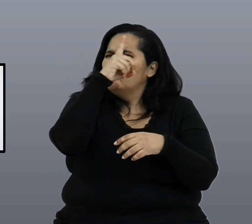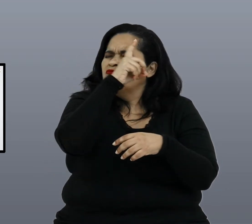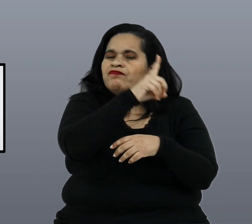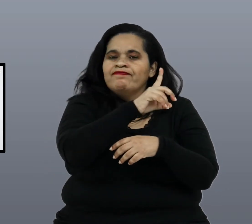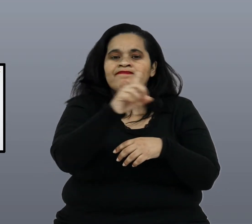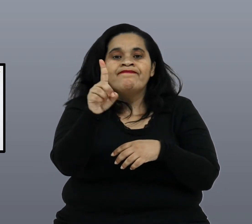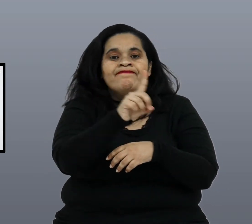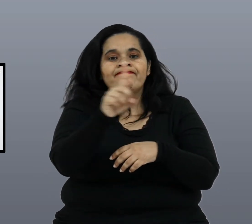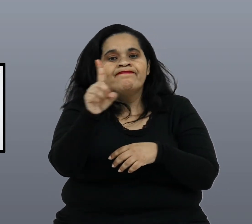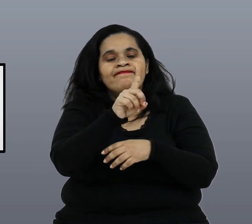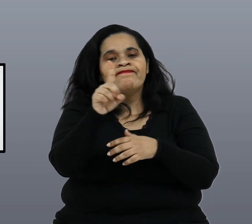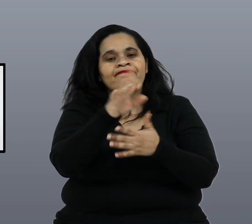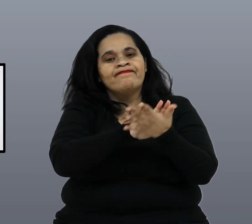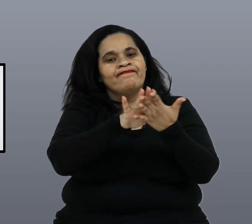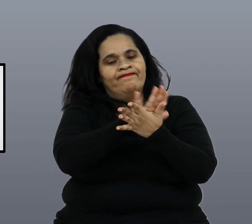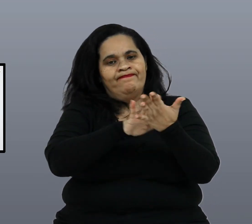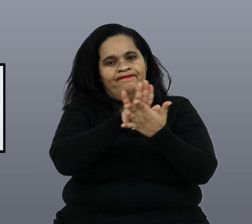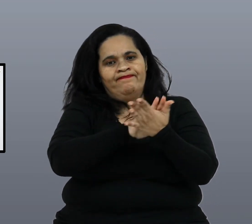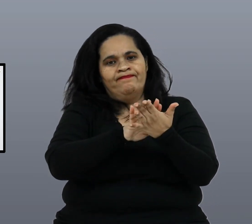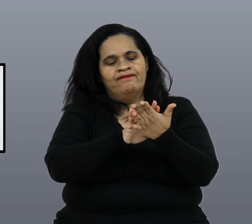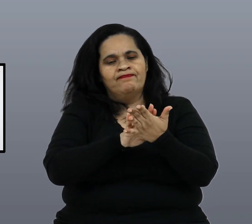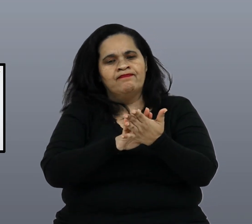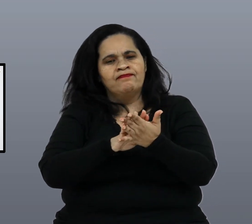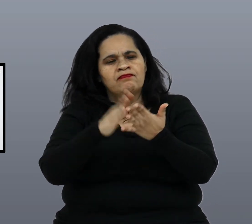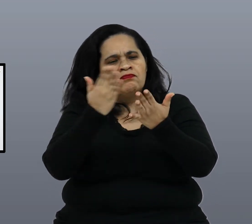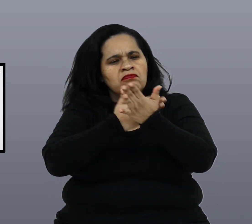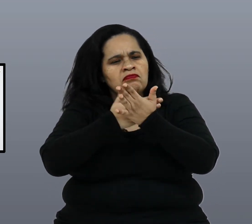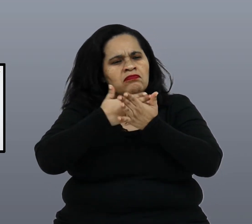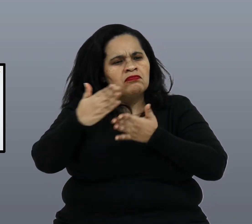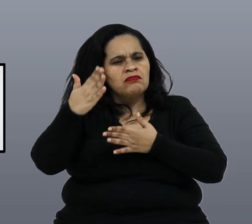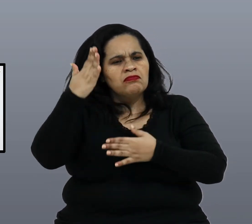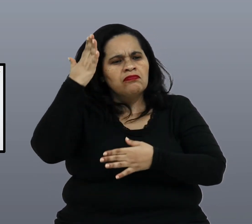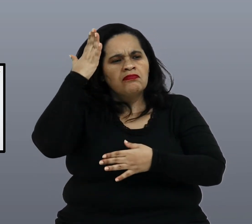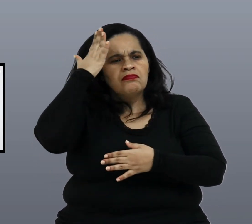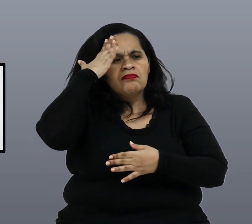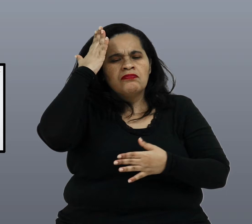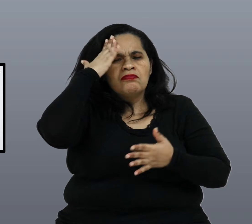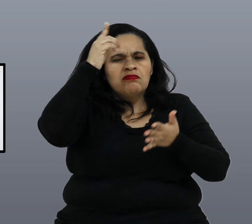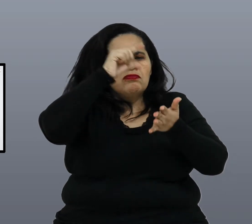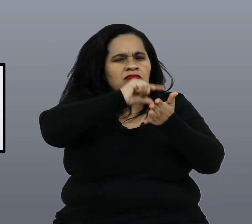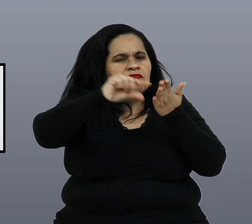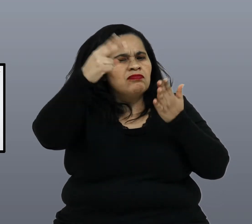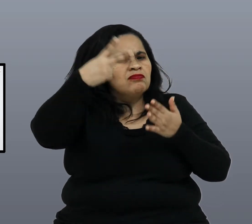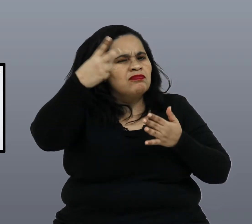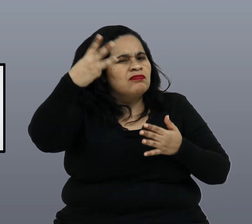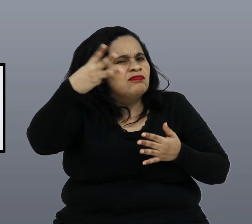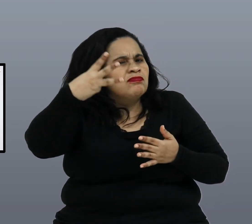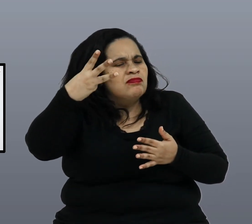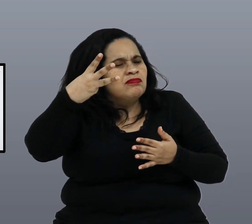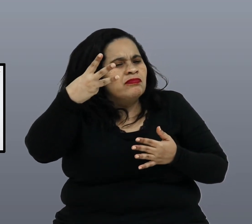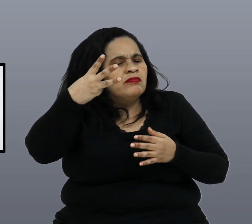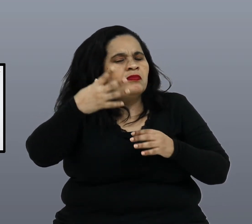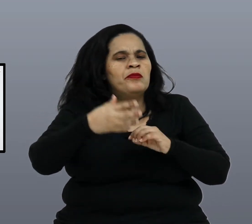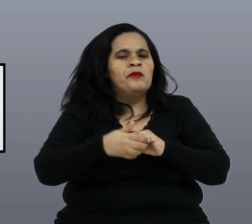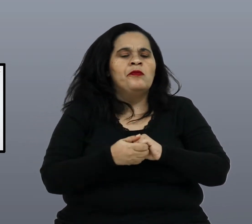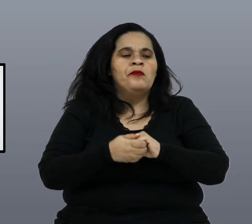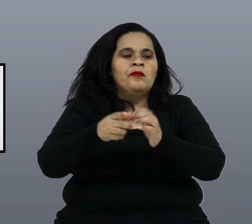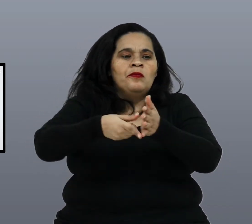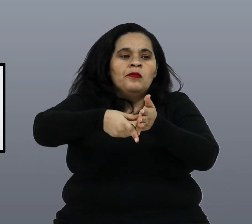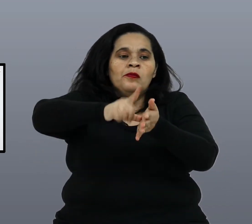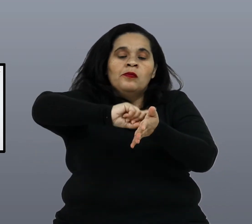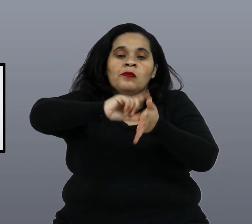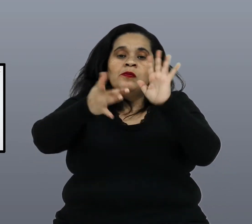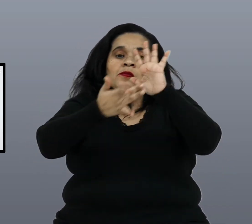crucificá-los. Nós vamos entender aqui, a partir do versículo 23, que antes do nascimento de